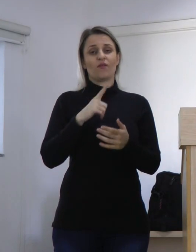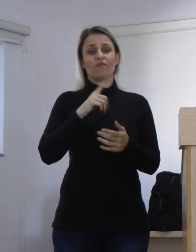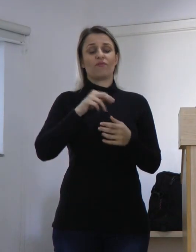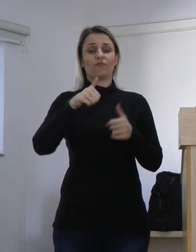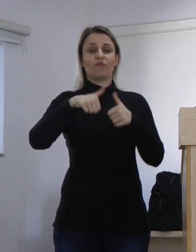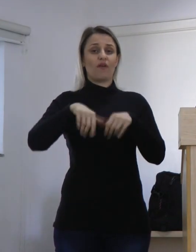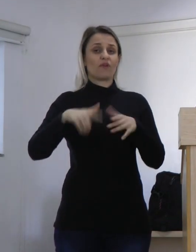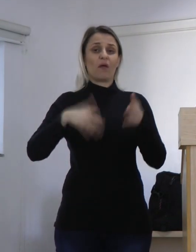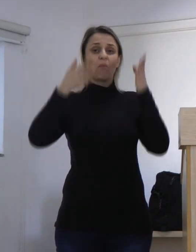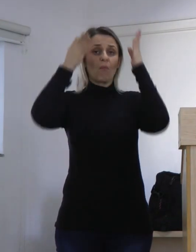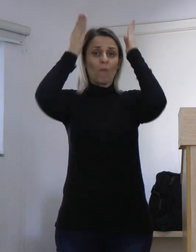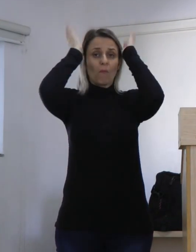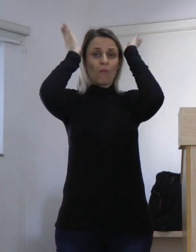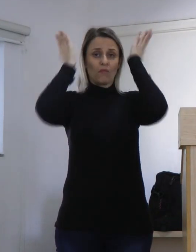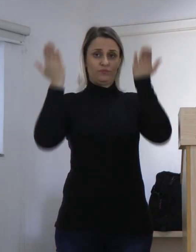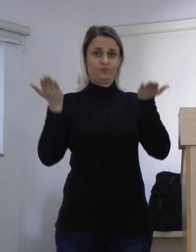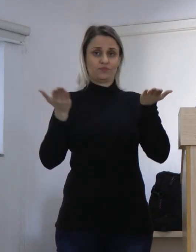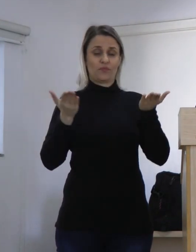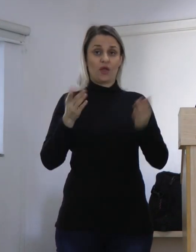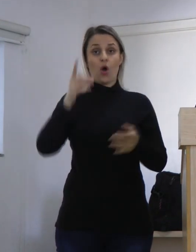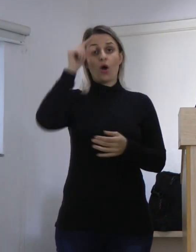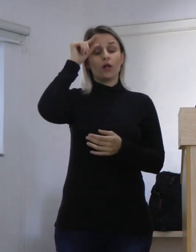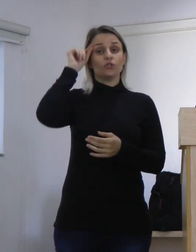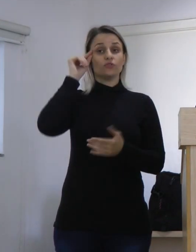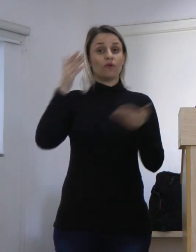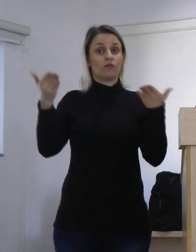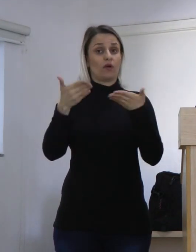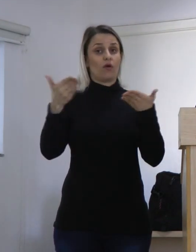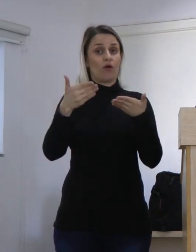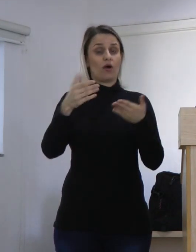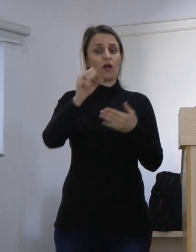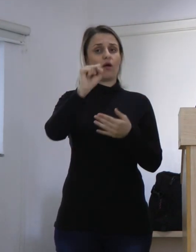5 de maio, ele completou, em 2016,